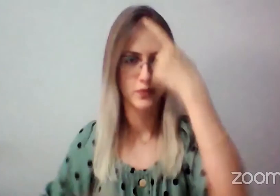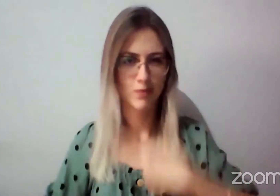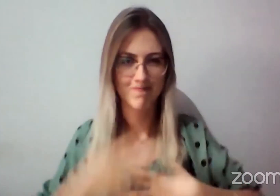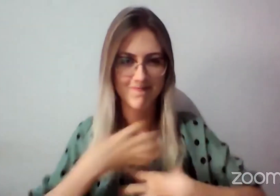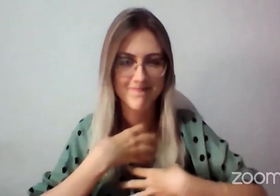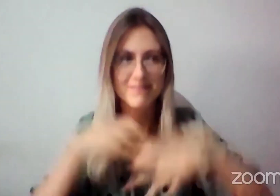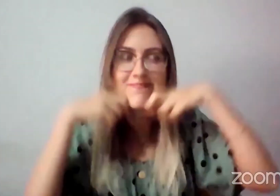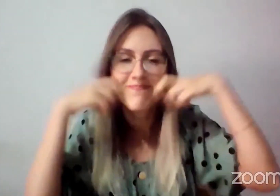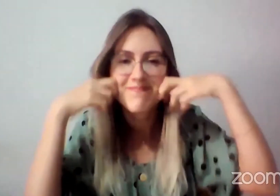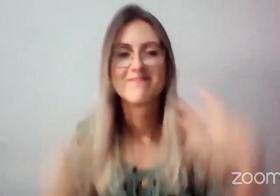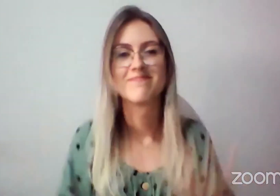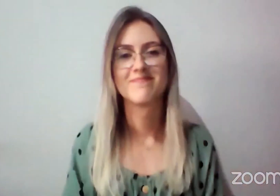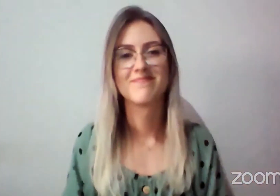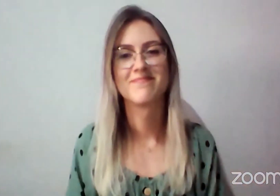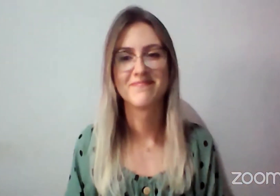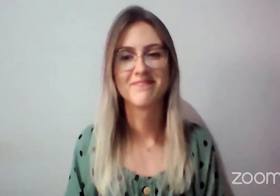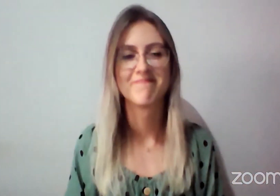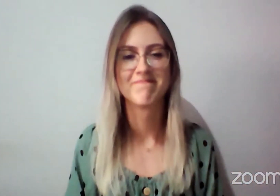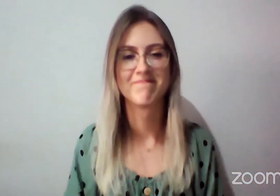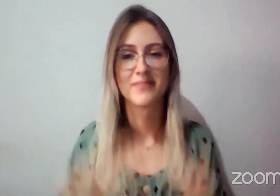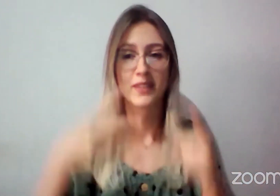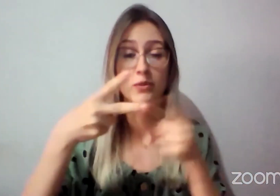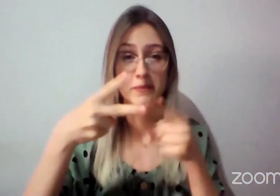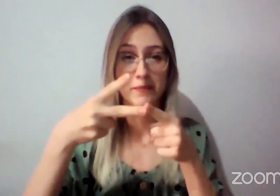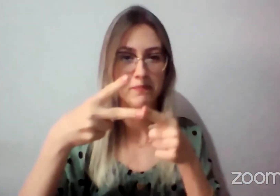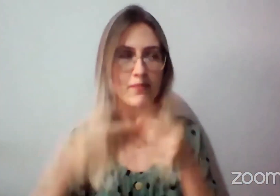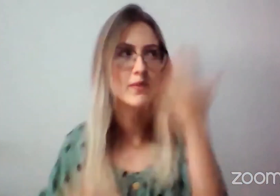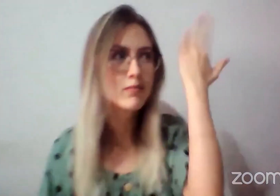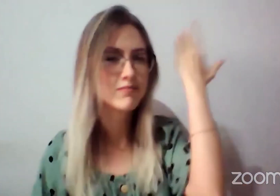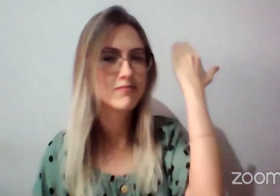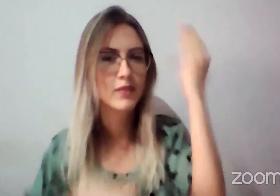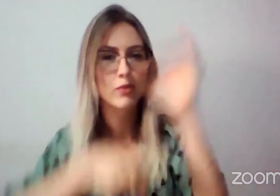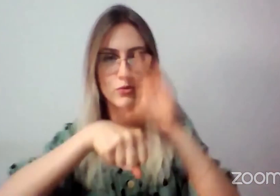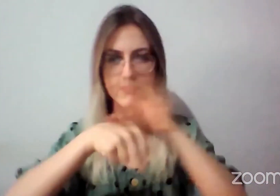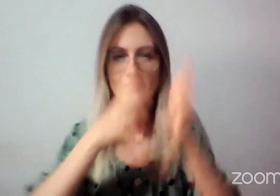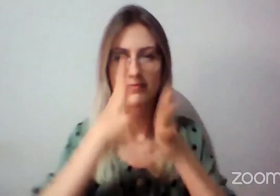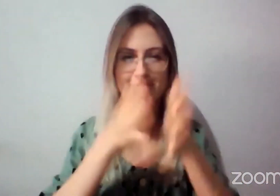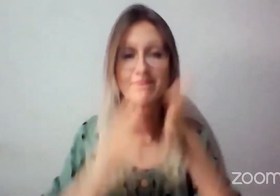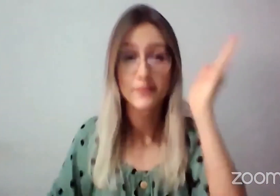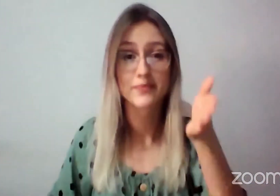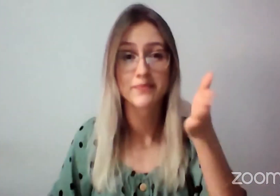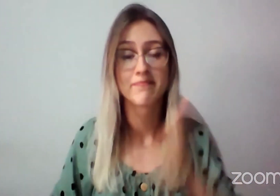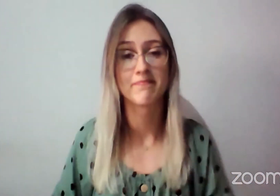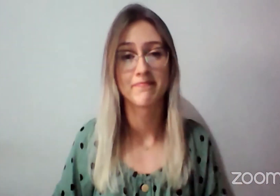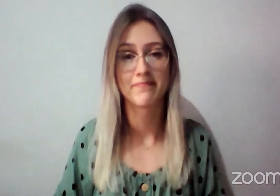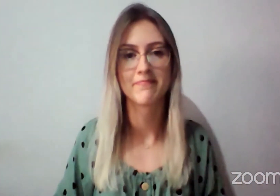Primeiro, eu sou uma pessoa meio tímida. E segundo, é que no passado eu já fiz um curso de